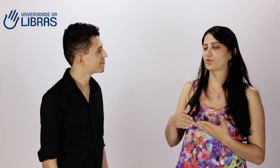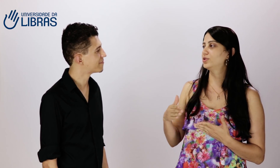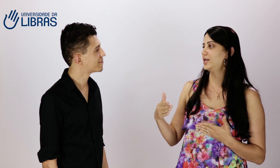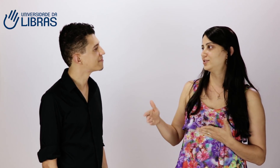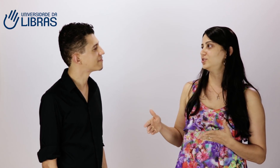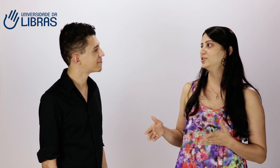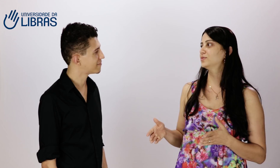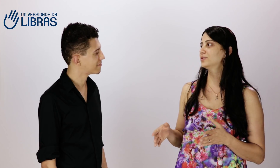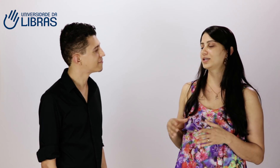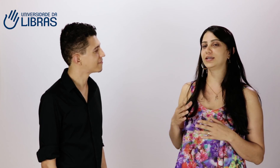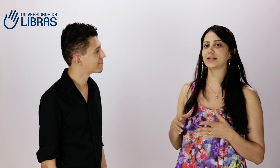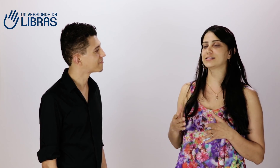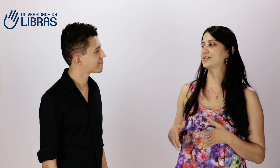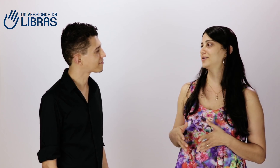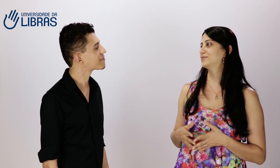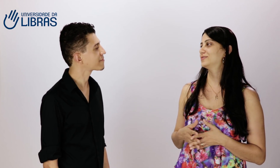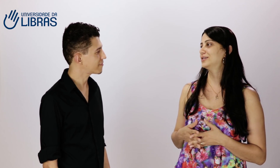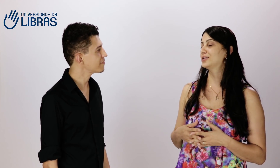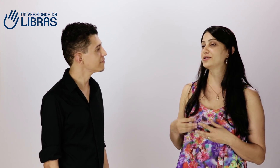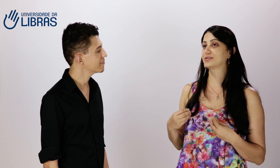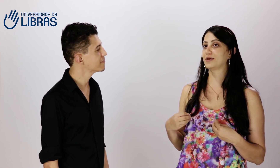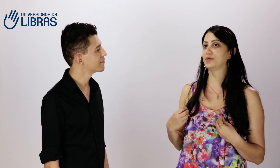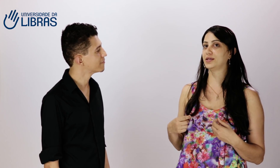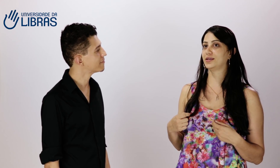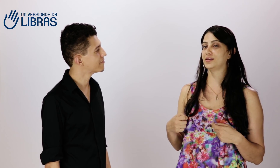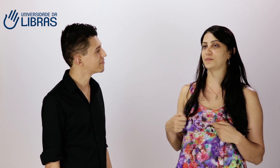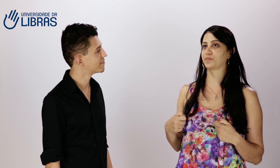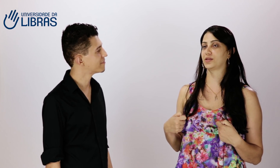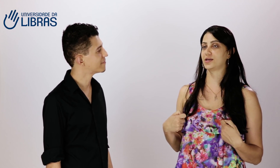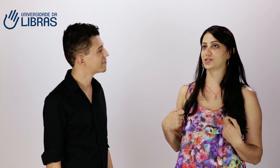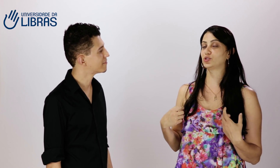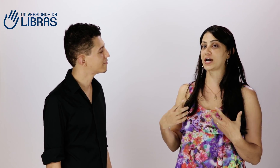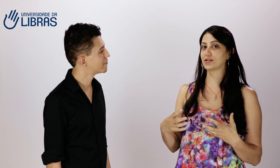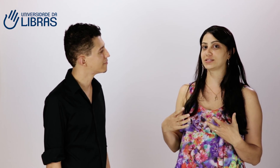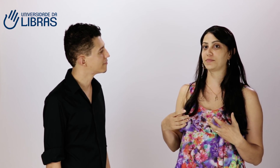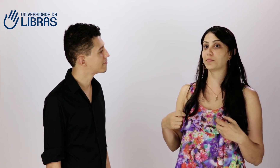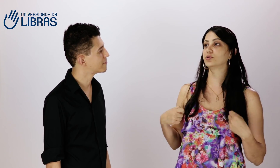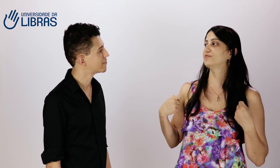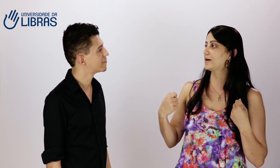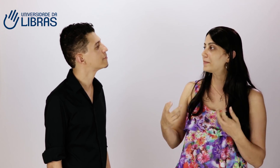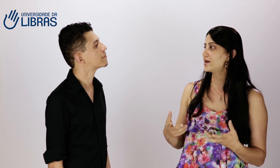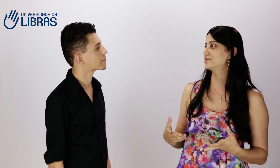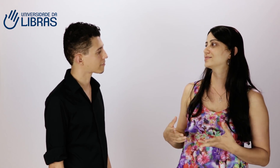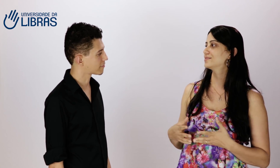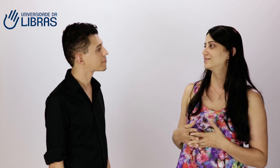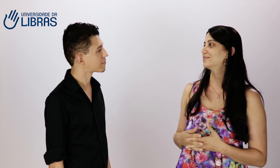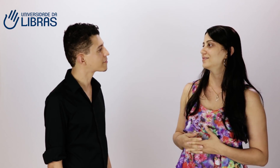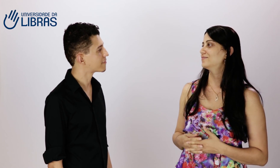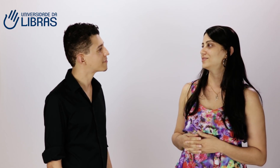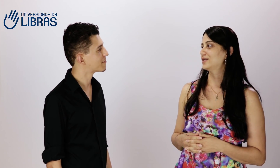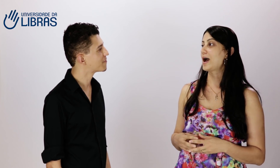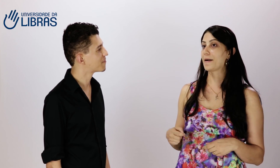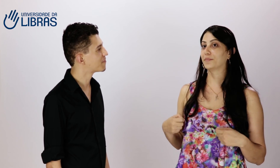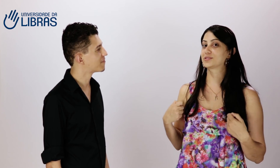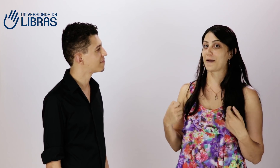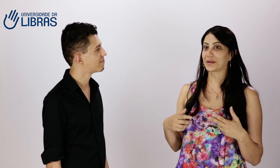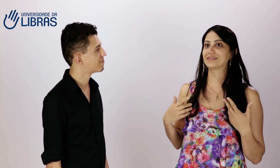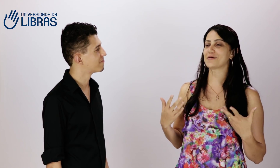método direitinho que dá certo. Então isso tem me ajudado assim a me motivar mais, a buscar aprender